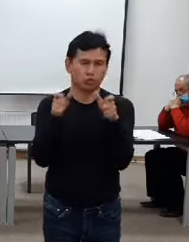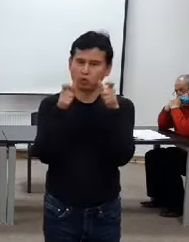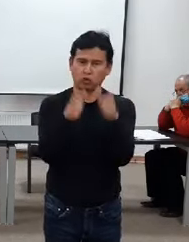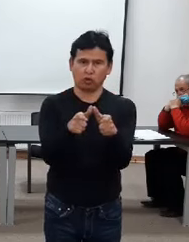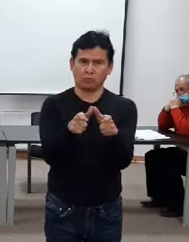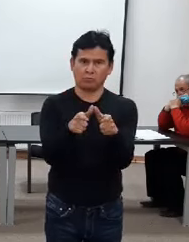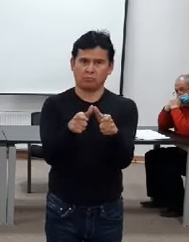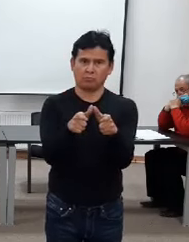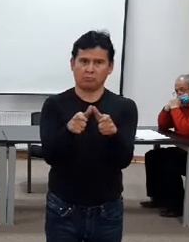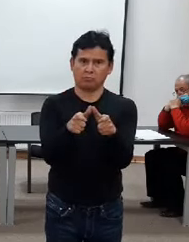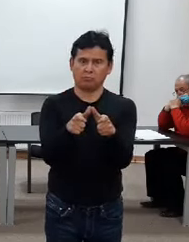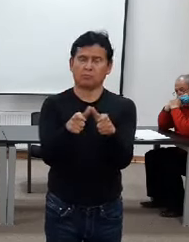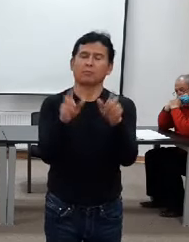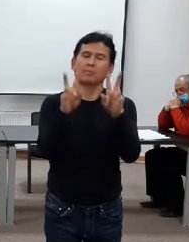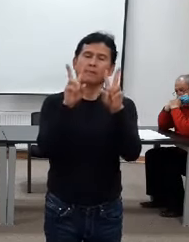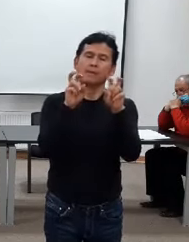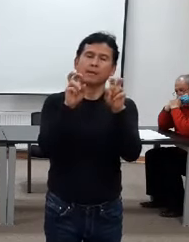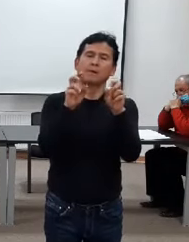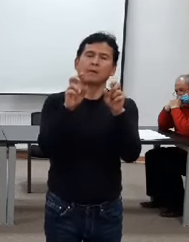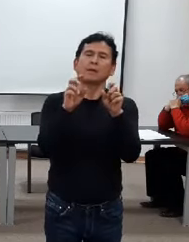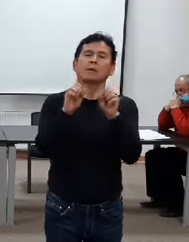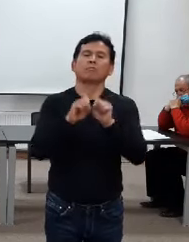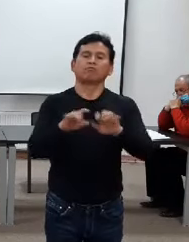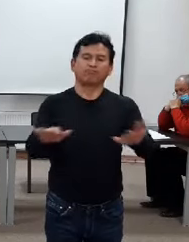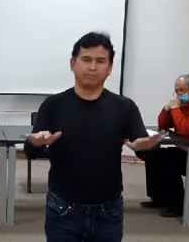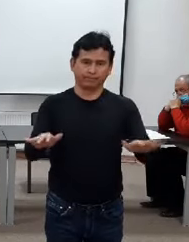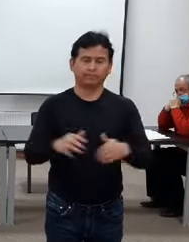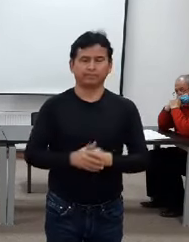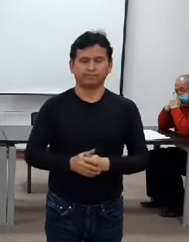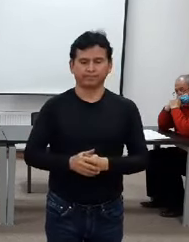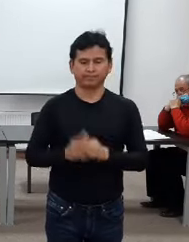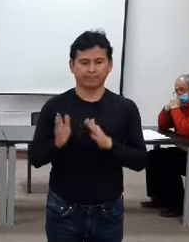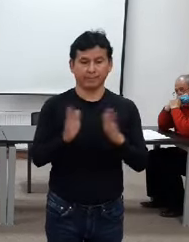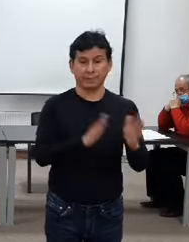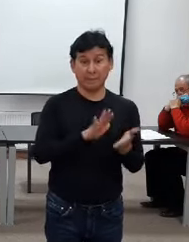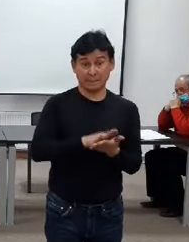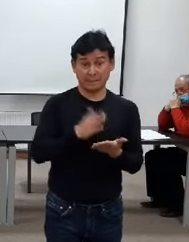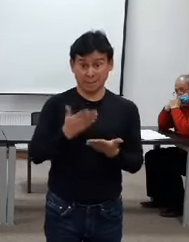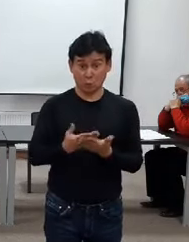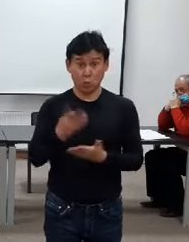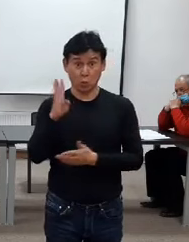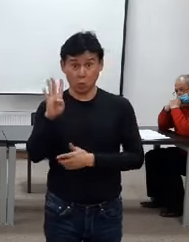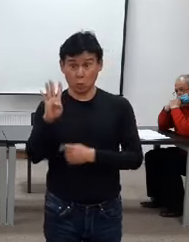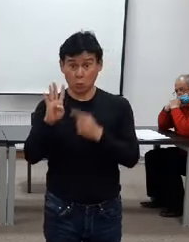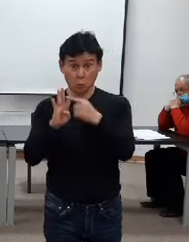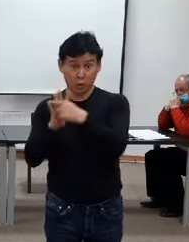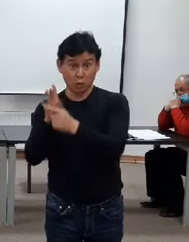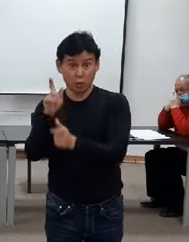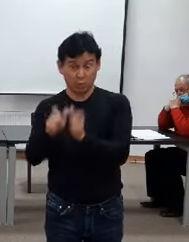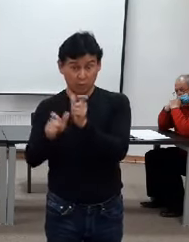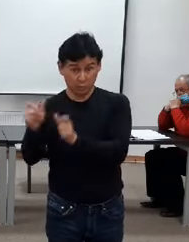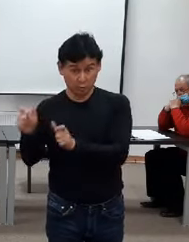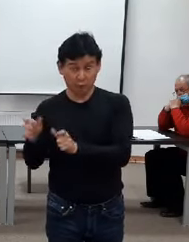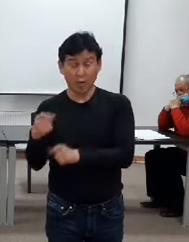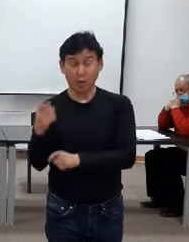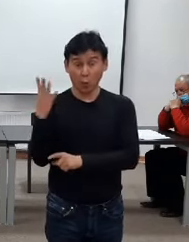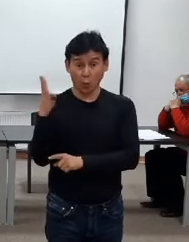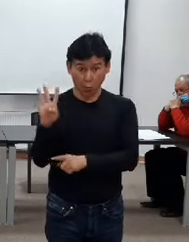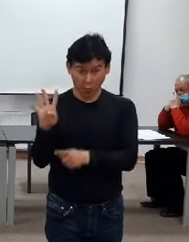trazado desde el punto de vista epidemiológico. En relación al estado de salud de estos 4 casos positivos, podemos informar que los